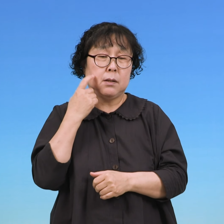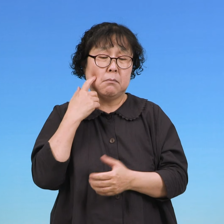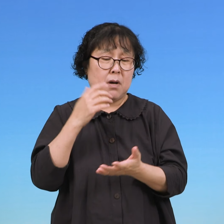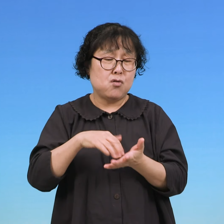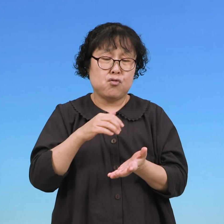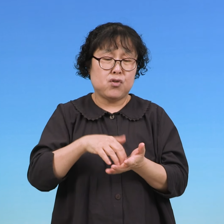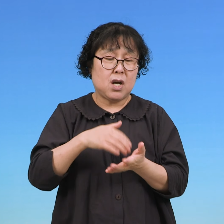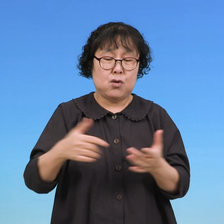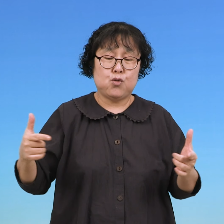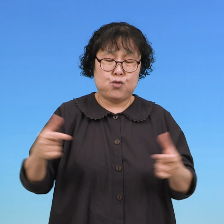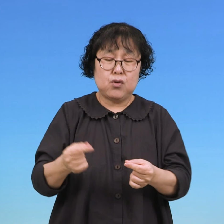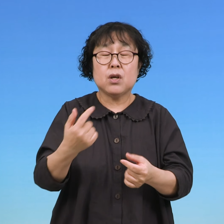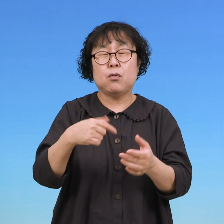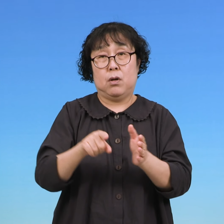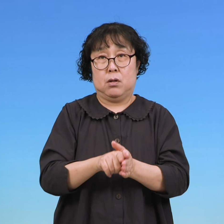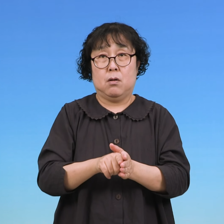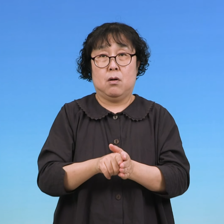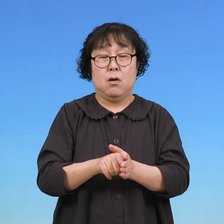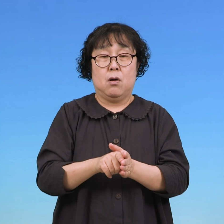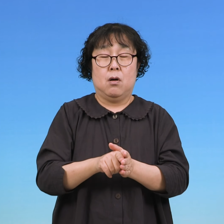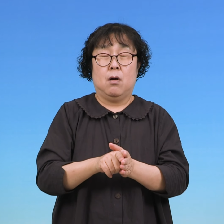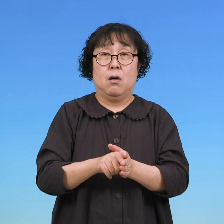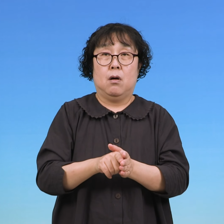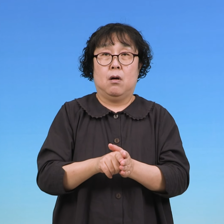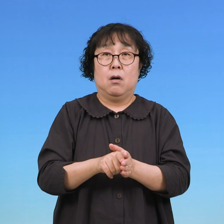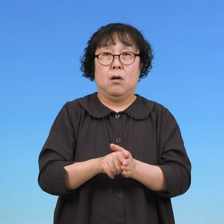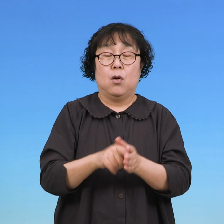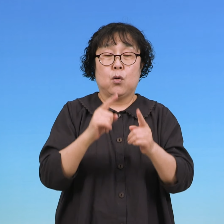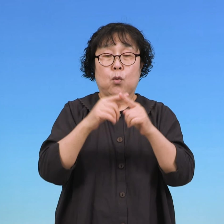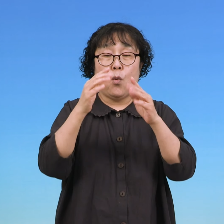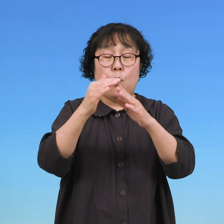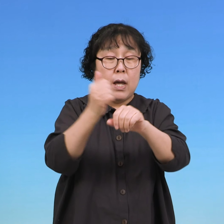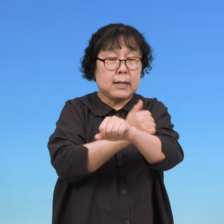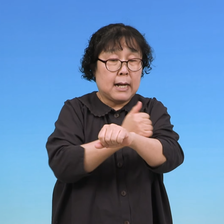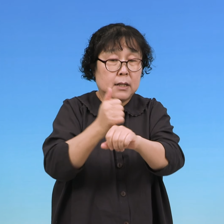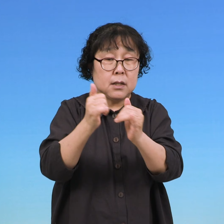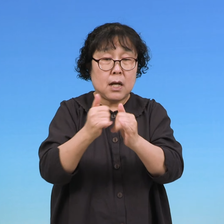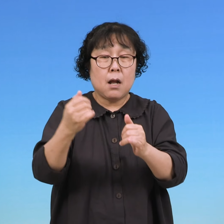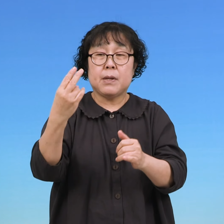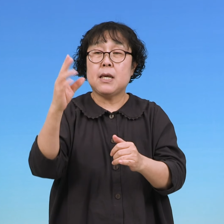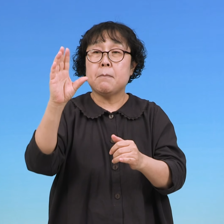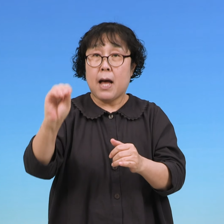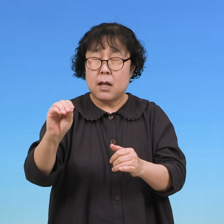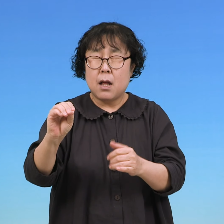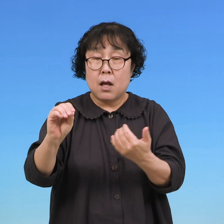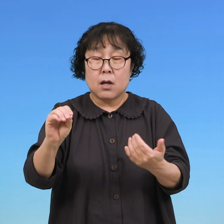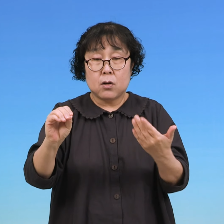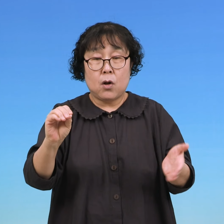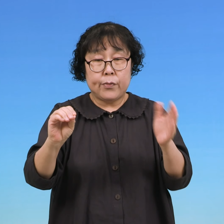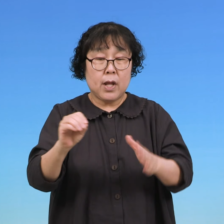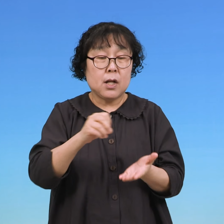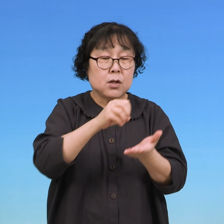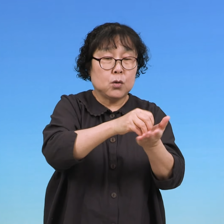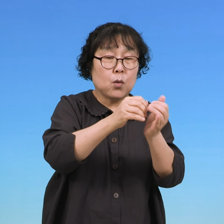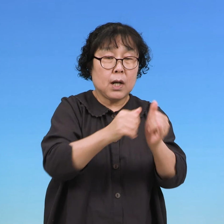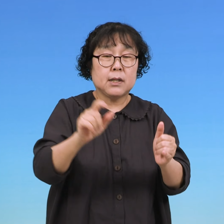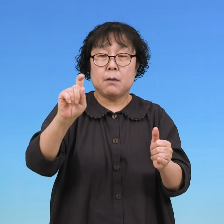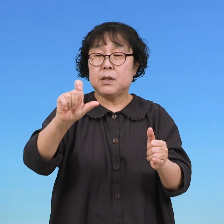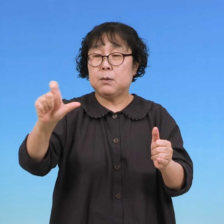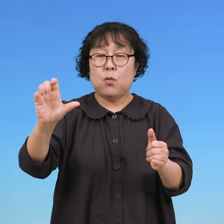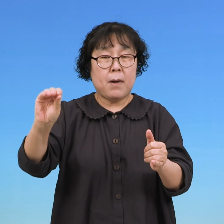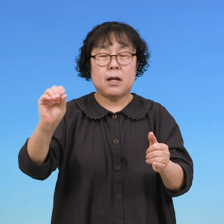안 된다는 거 아닙니까? 아니 출석이 2만 명인데 재적이 15만 명이면 되는 거냐고요. 그래서